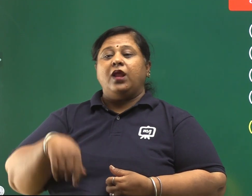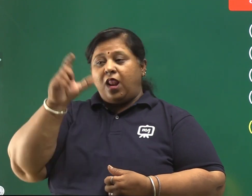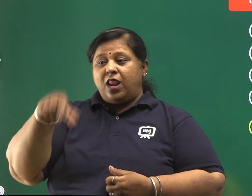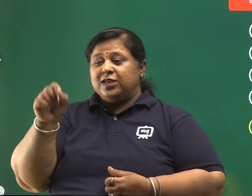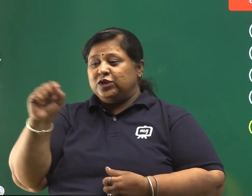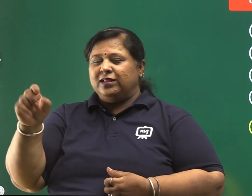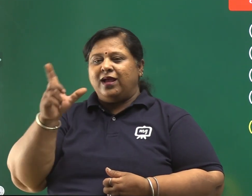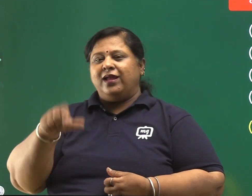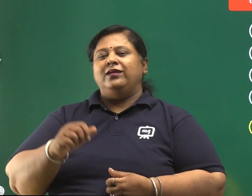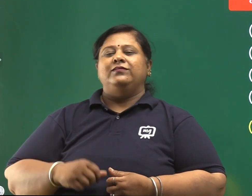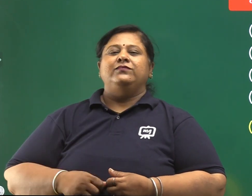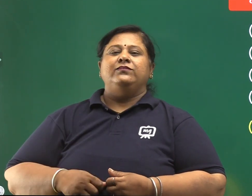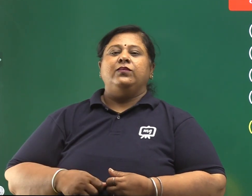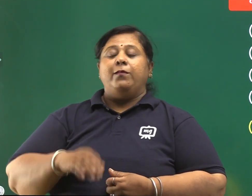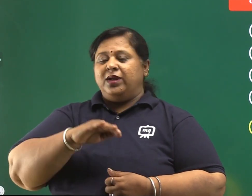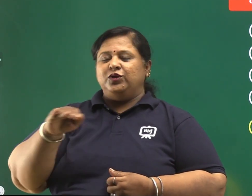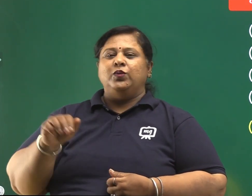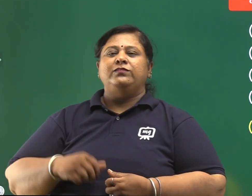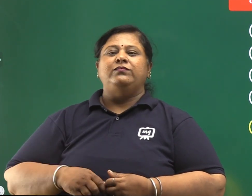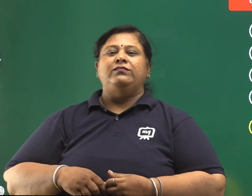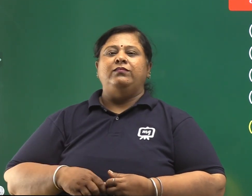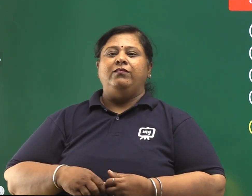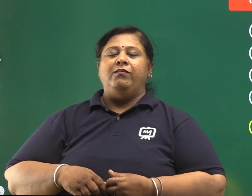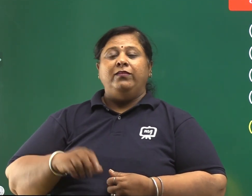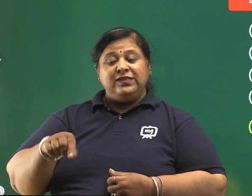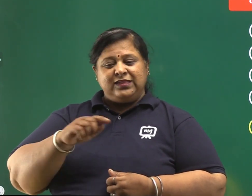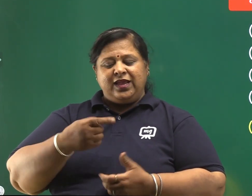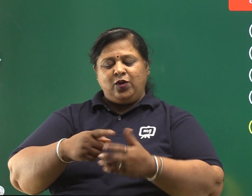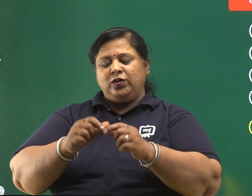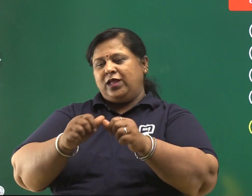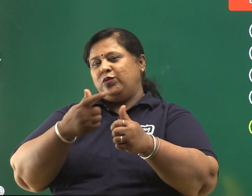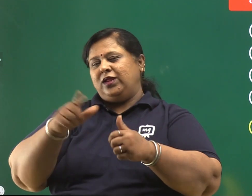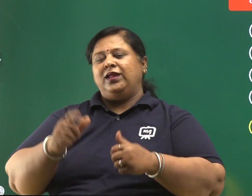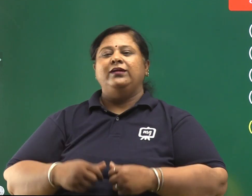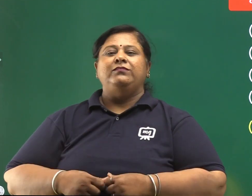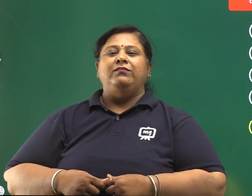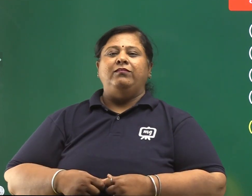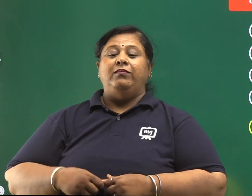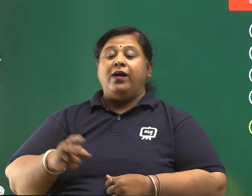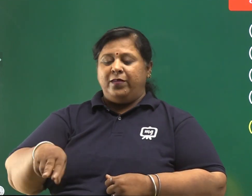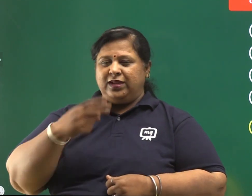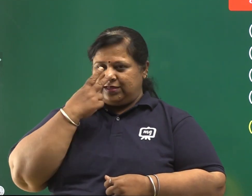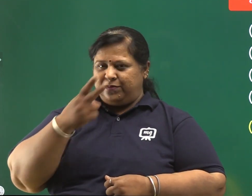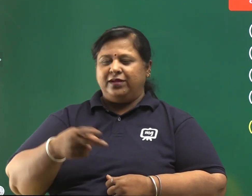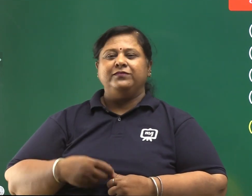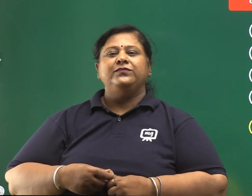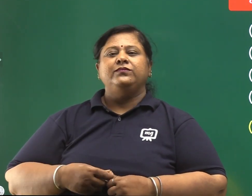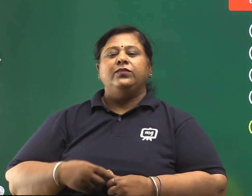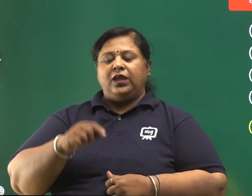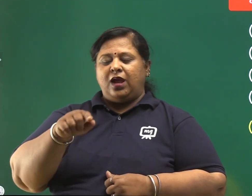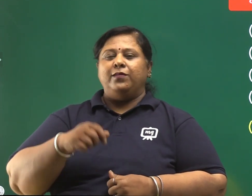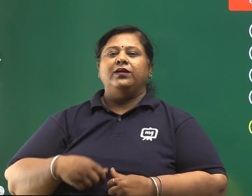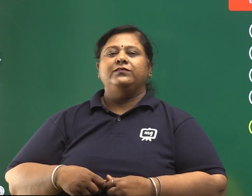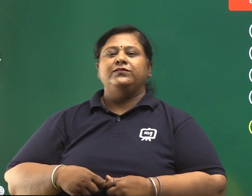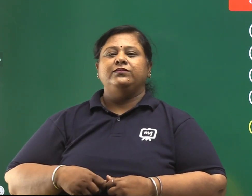रचयिता हैं। बच्चों, सही उत्तर के लिए हमारे सामने यहाँ